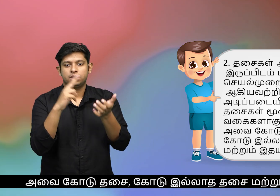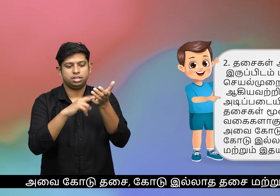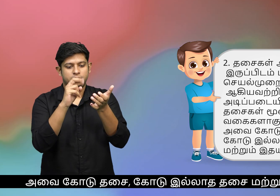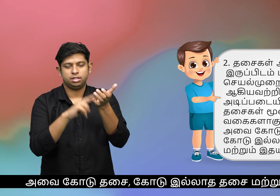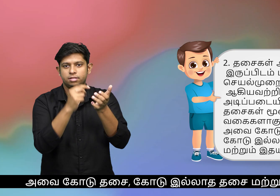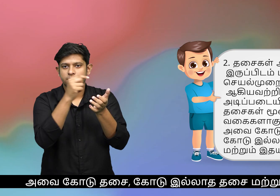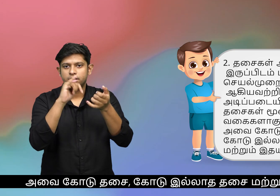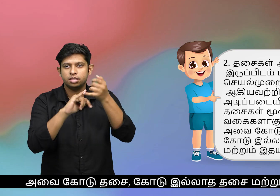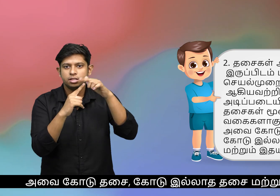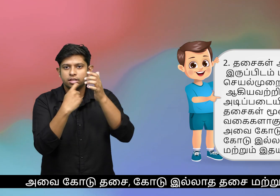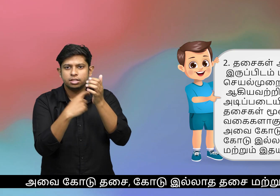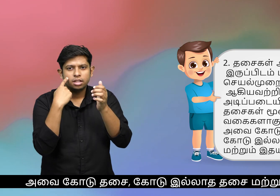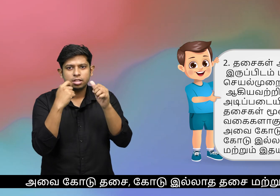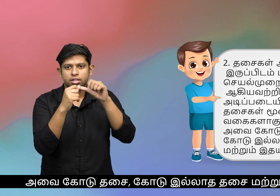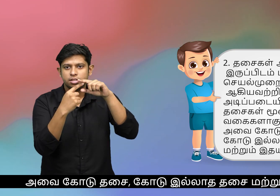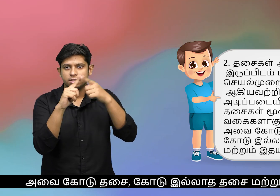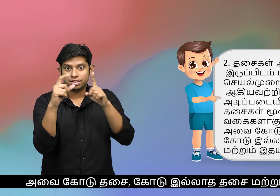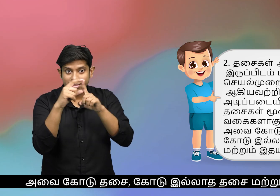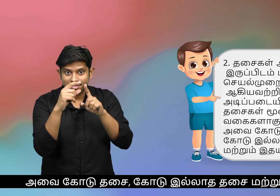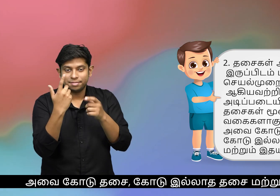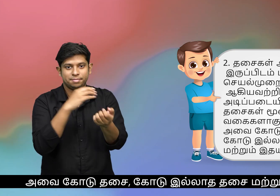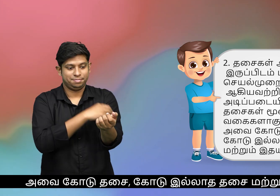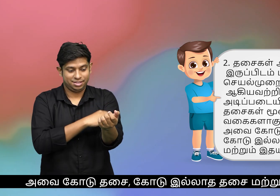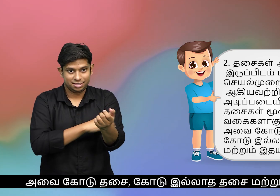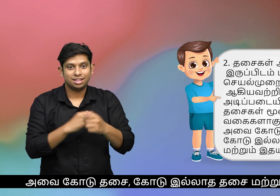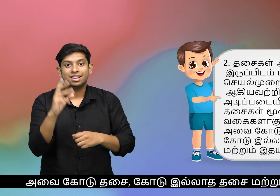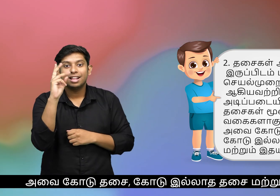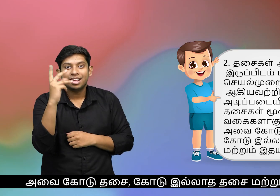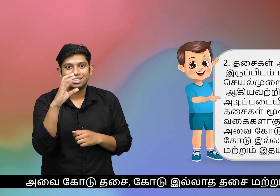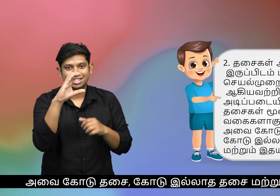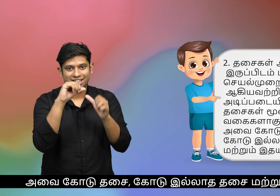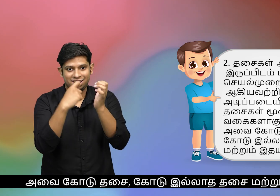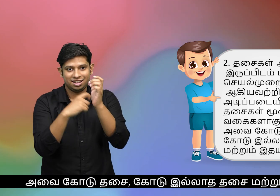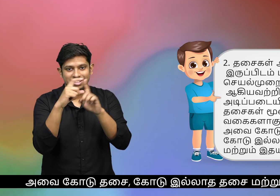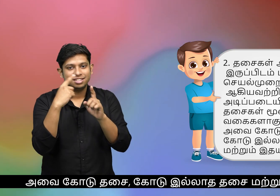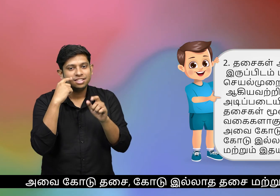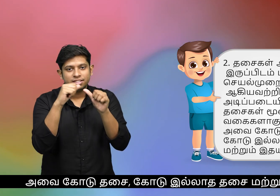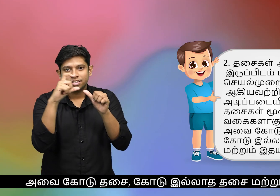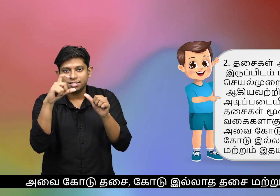அவை கோடு தசை, கோடு இல்லாத தசை மற்றும் இதய தசை.